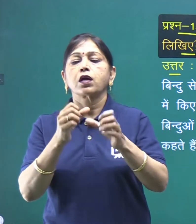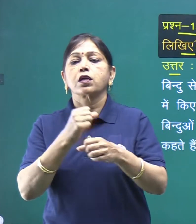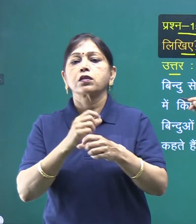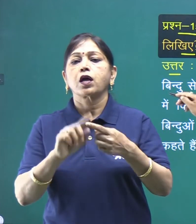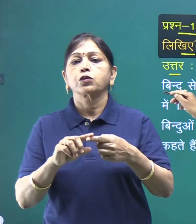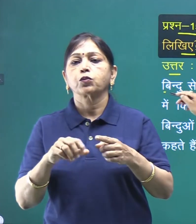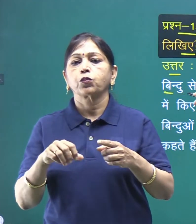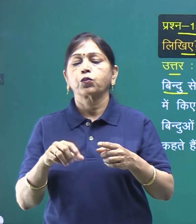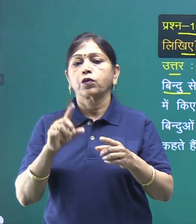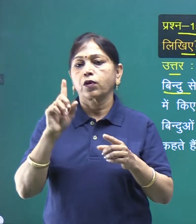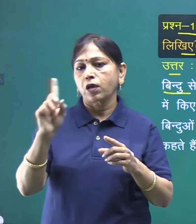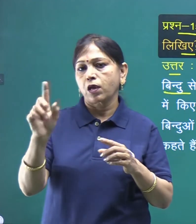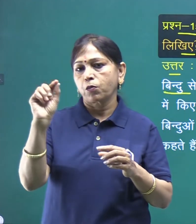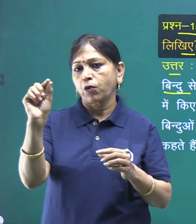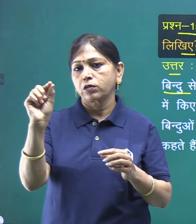एक बिंदु से